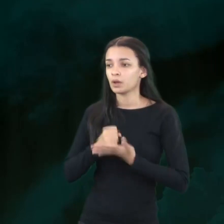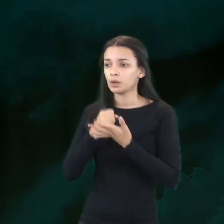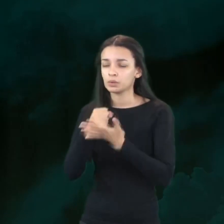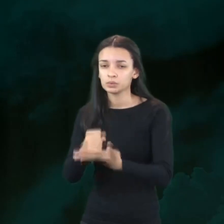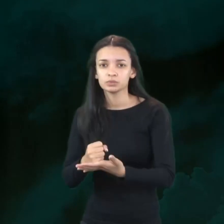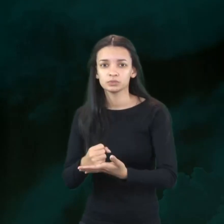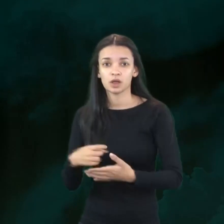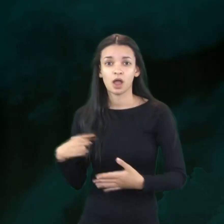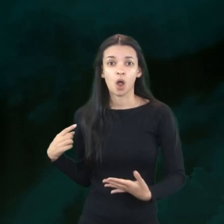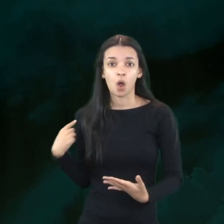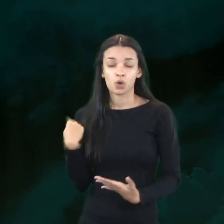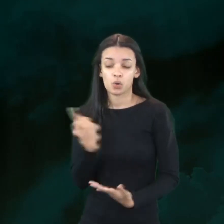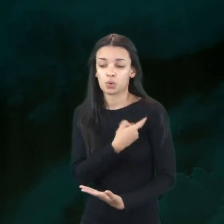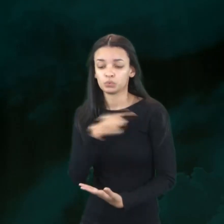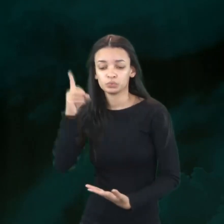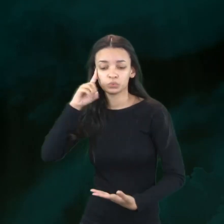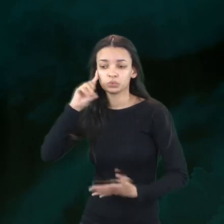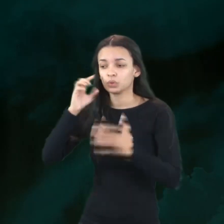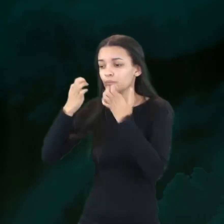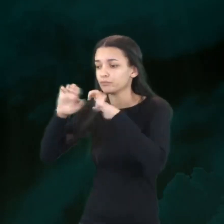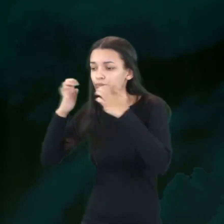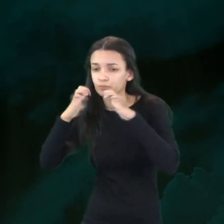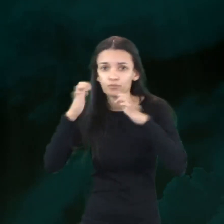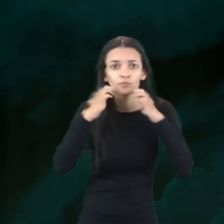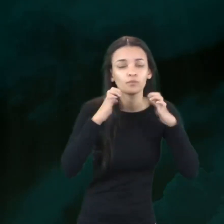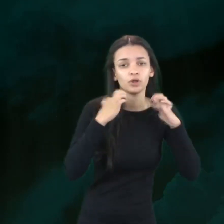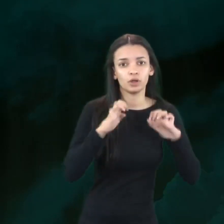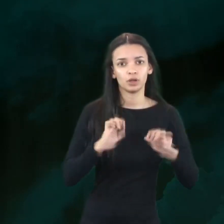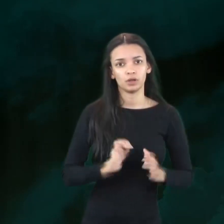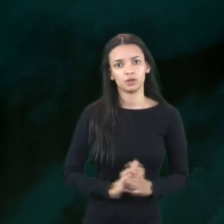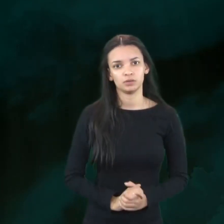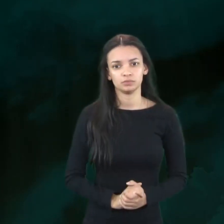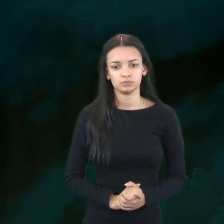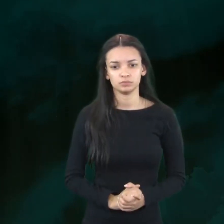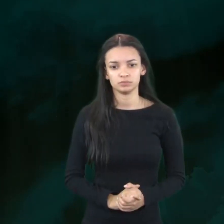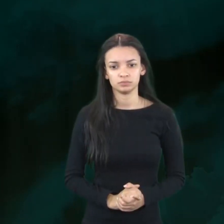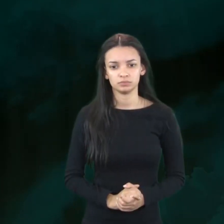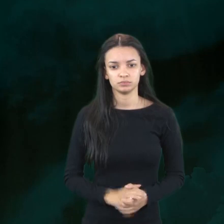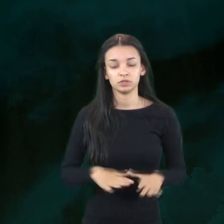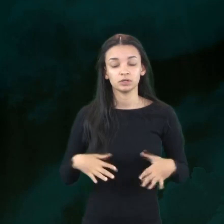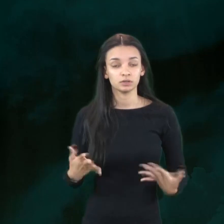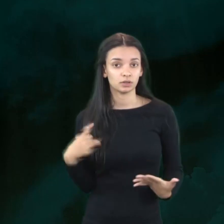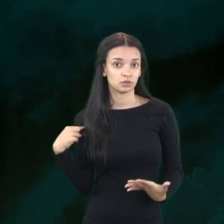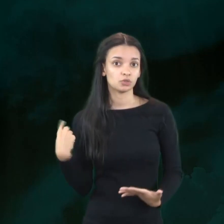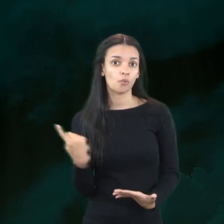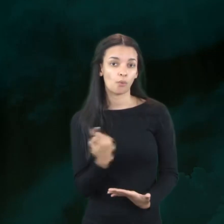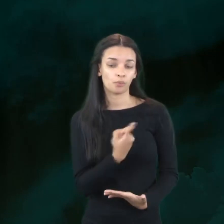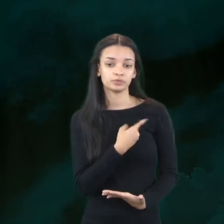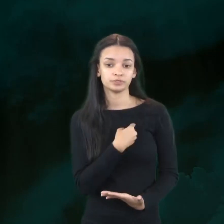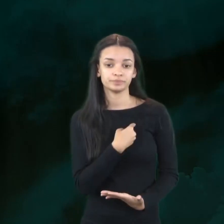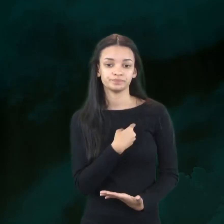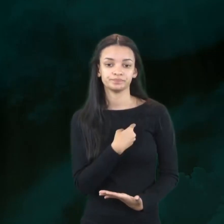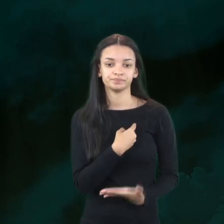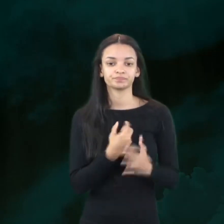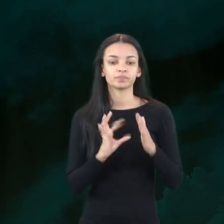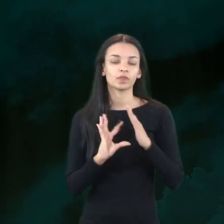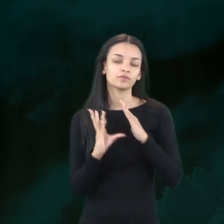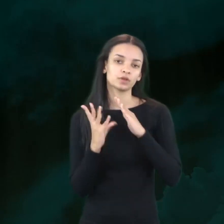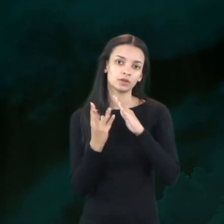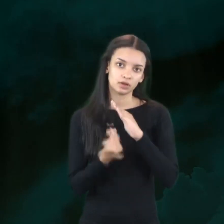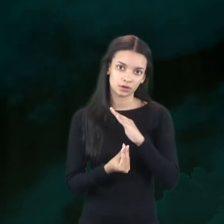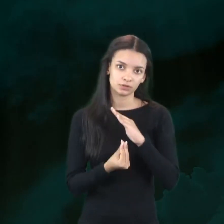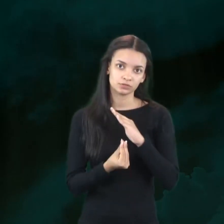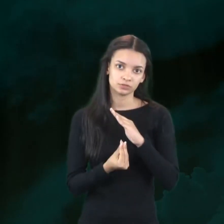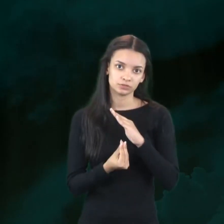evangelho de Deus. Quer dizer, nós, na igreja, nesse tempo final, nós